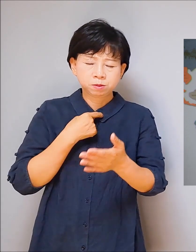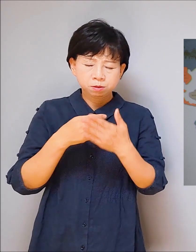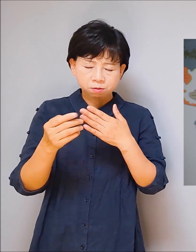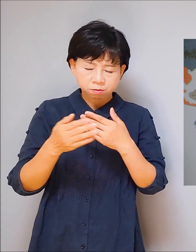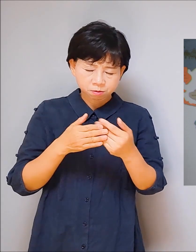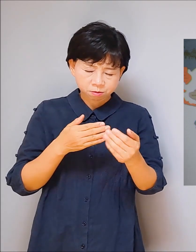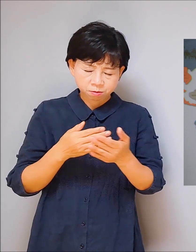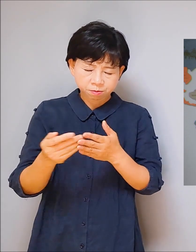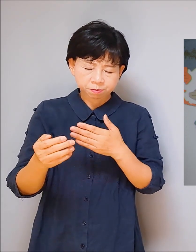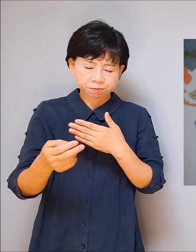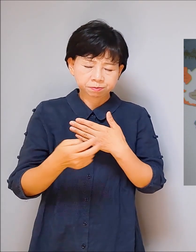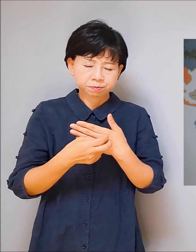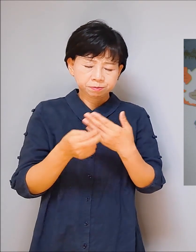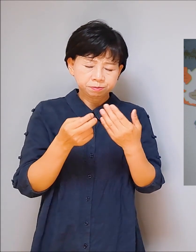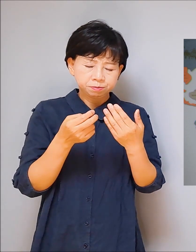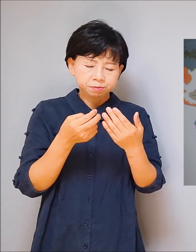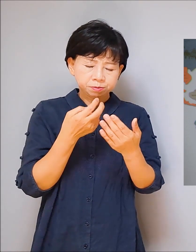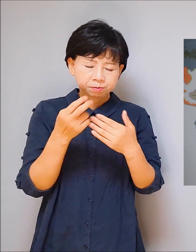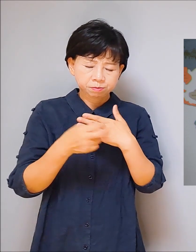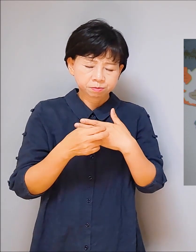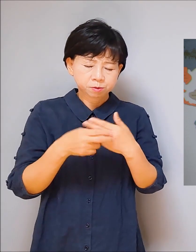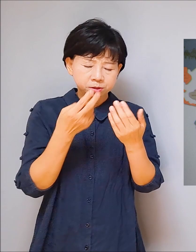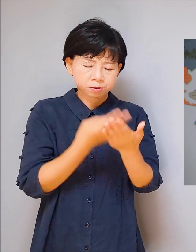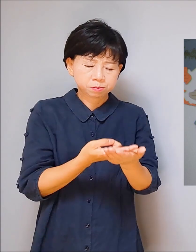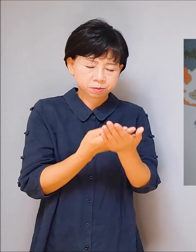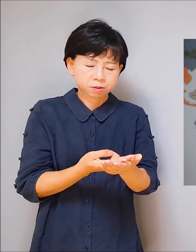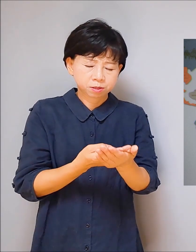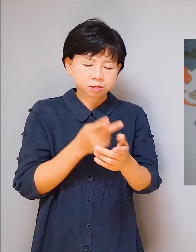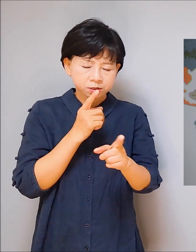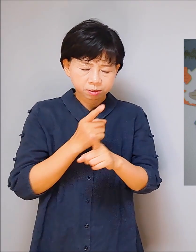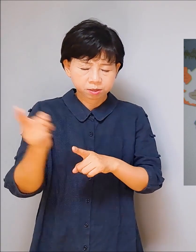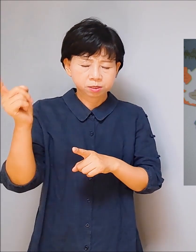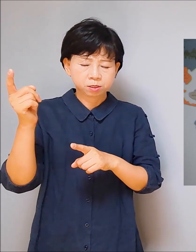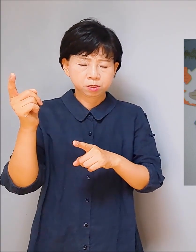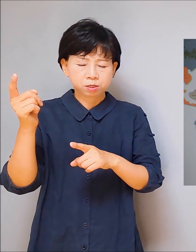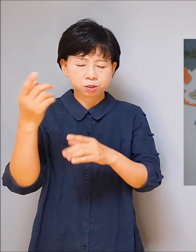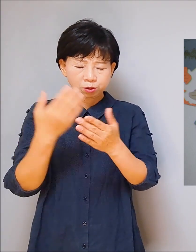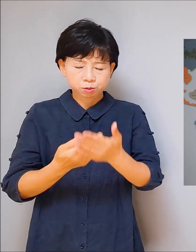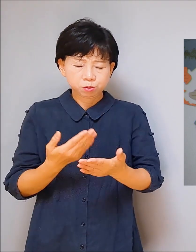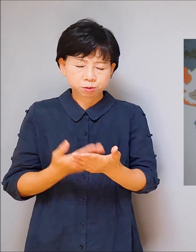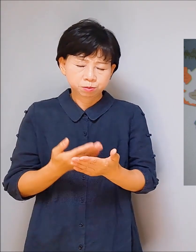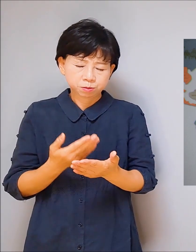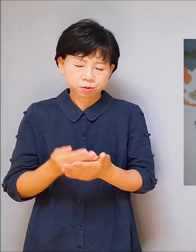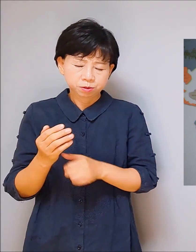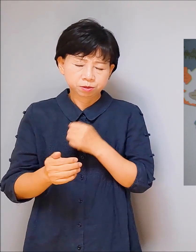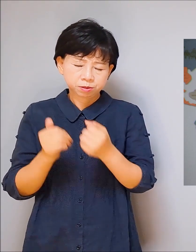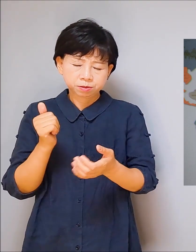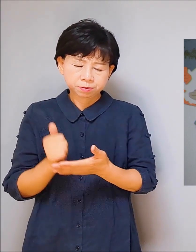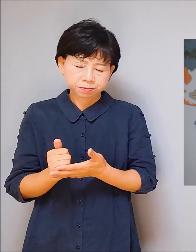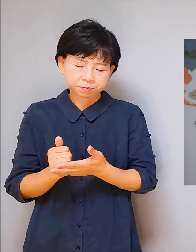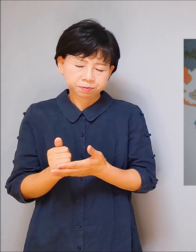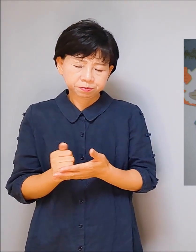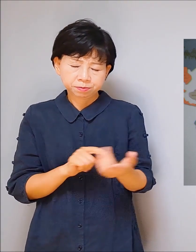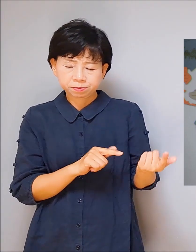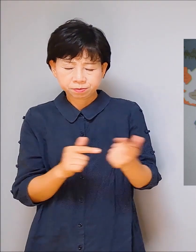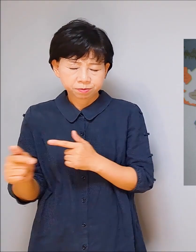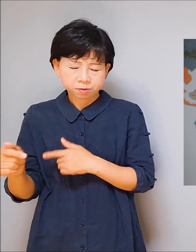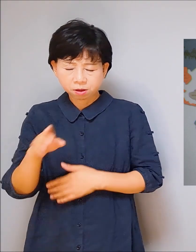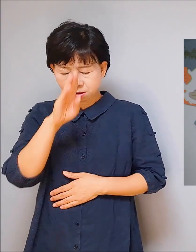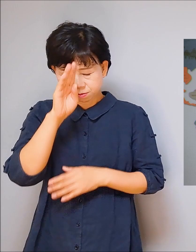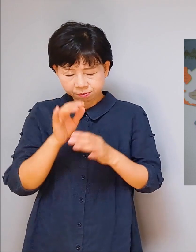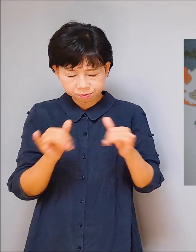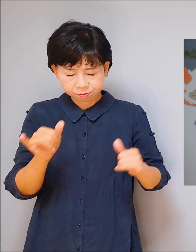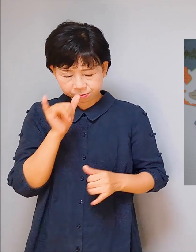힘내서 믿음으로 승리할 수 있는 우리 모든 성도들 되시게 하여 주시옵소서. 하나님 이래저래 편찮으신